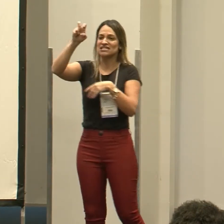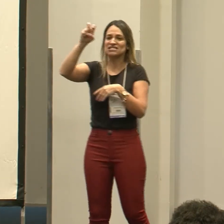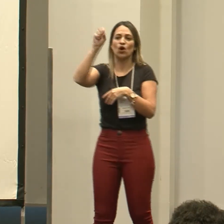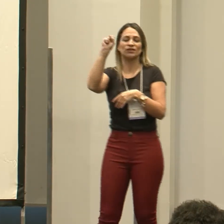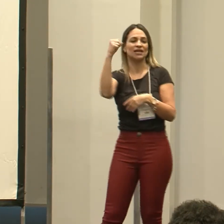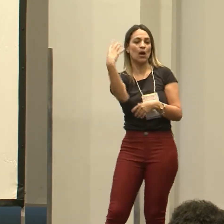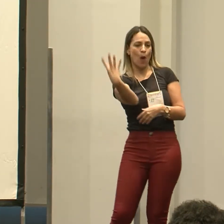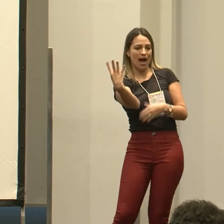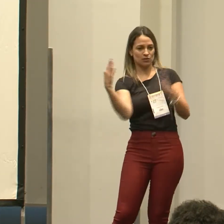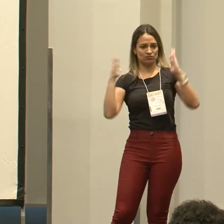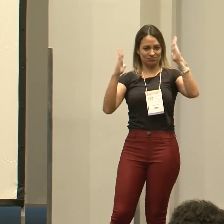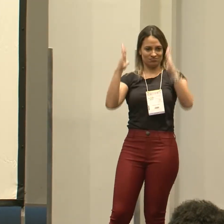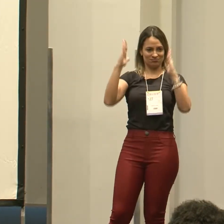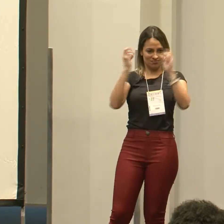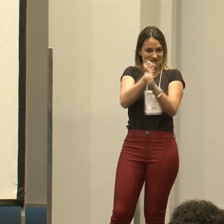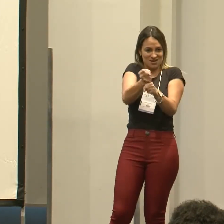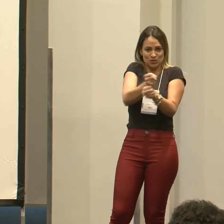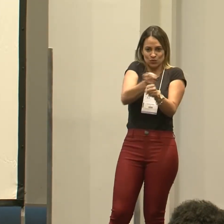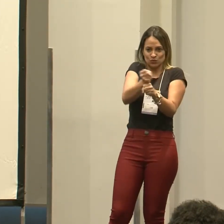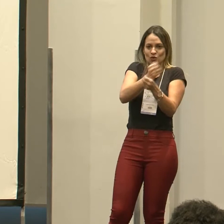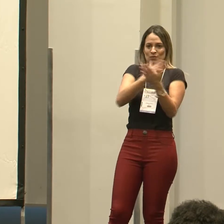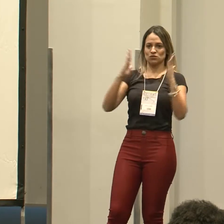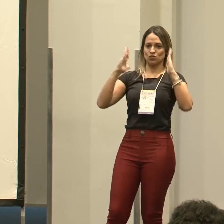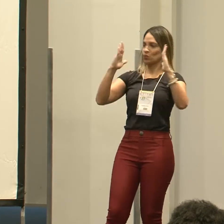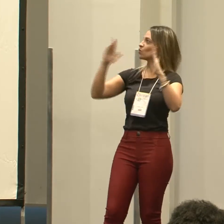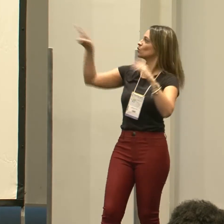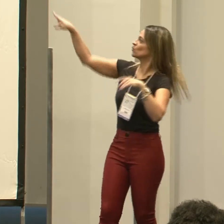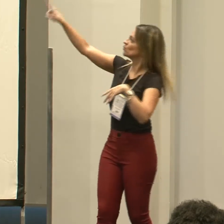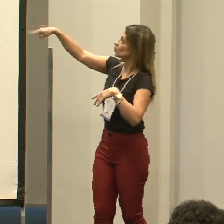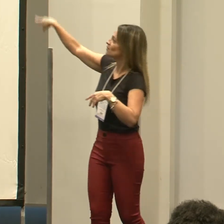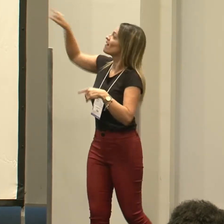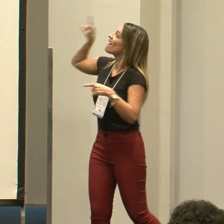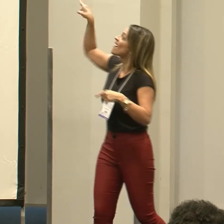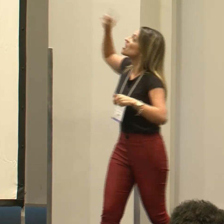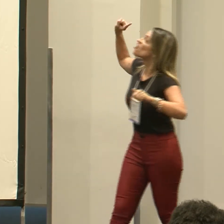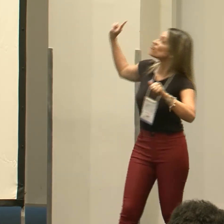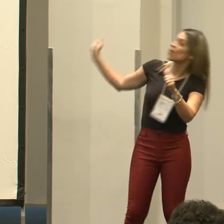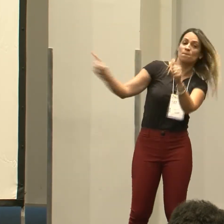Viveu de 1520 até 1584, esse foi o período de vida.